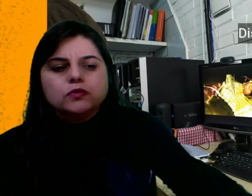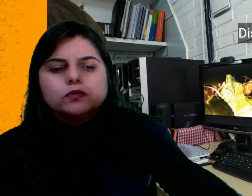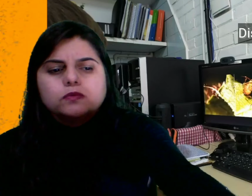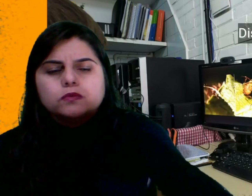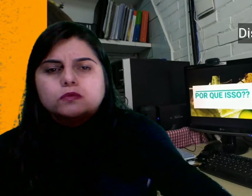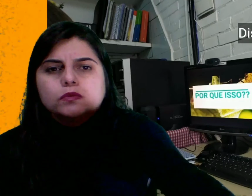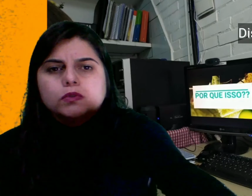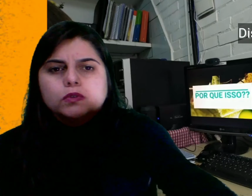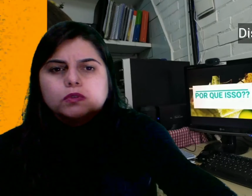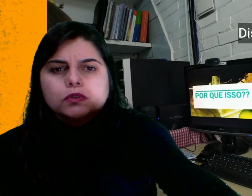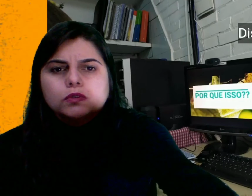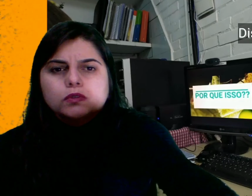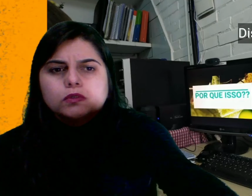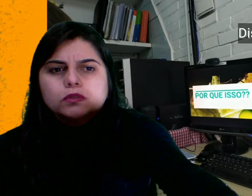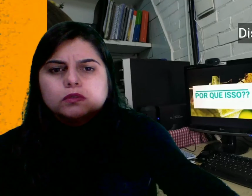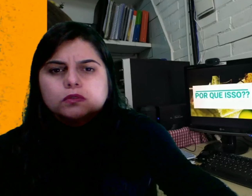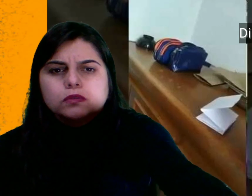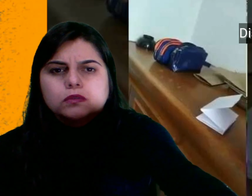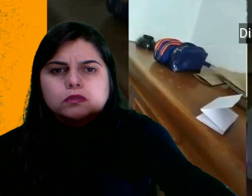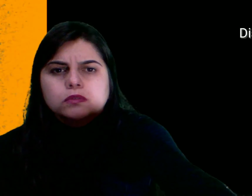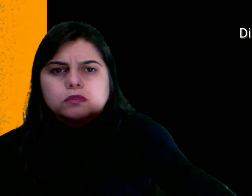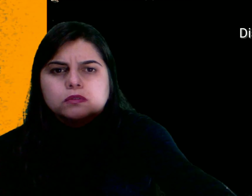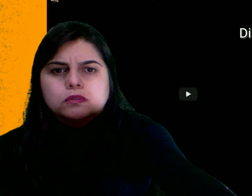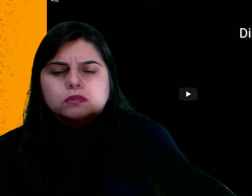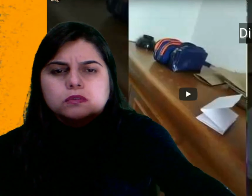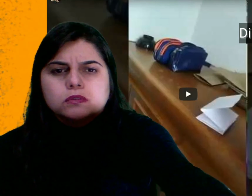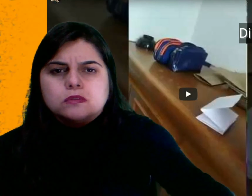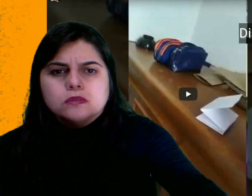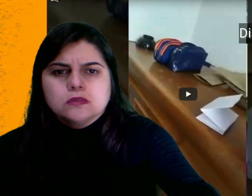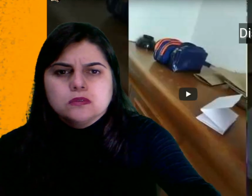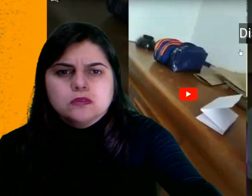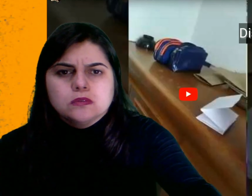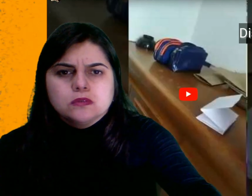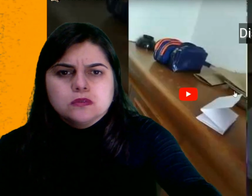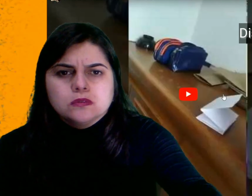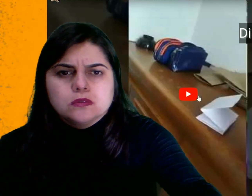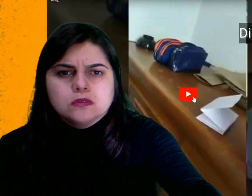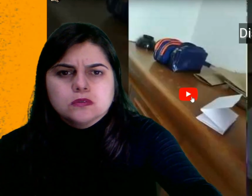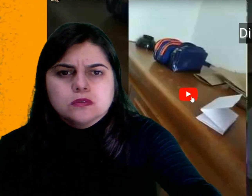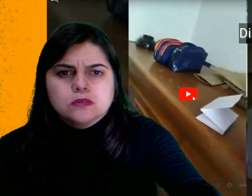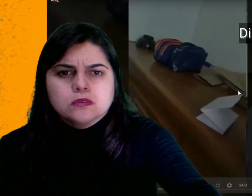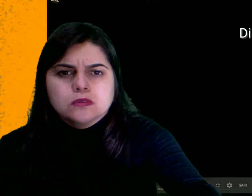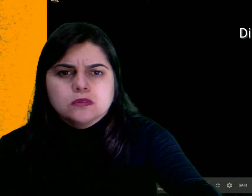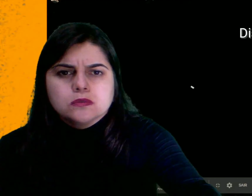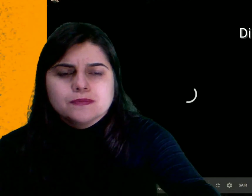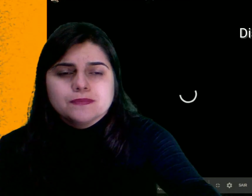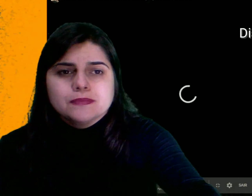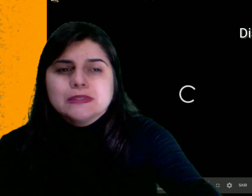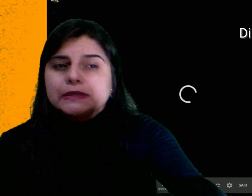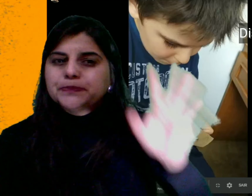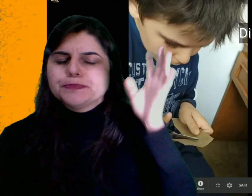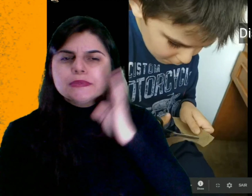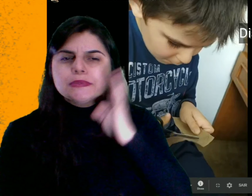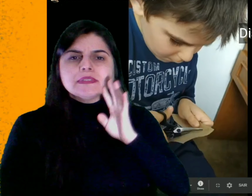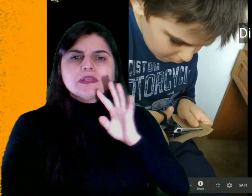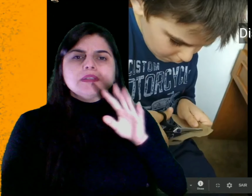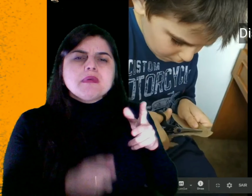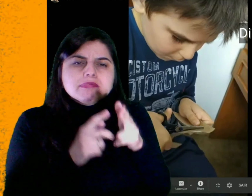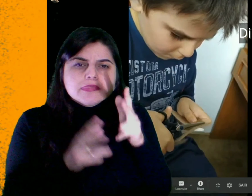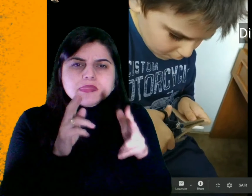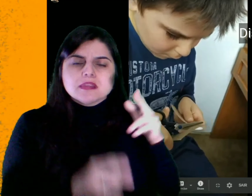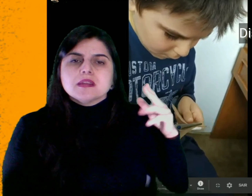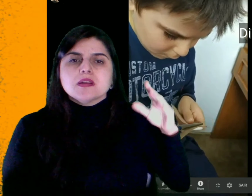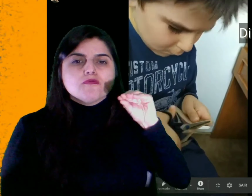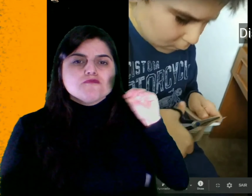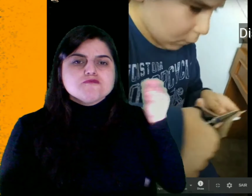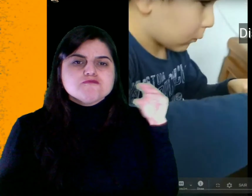Essa daqui é uma explanação, né, que teve na disciplina de práticas sobre a formiga, por exemplo, como que é a vida